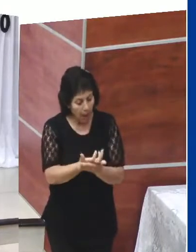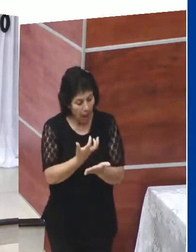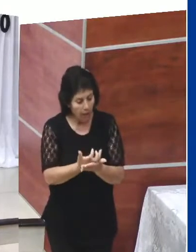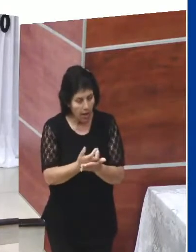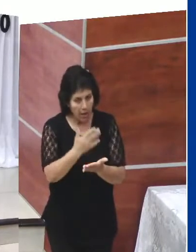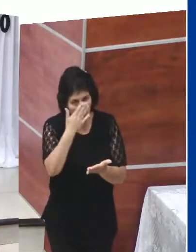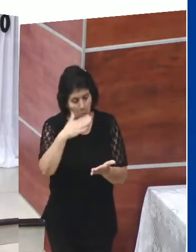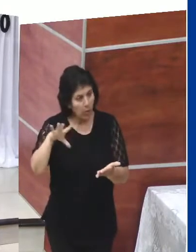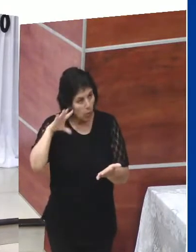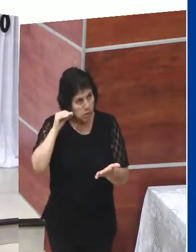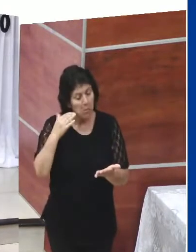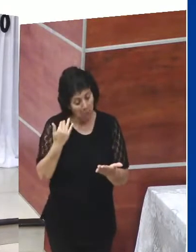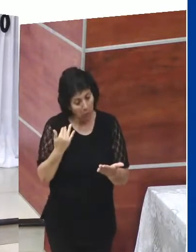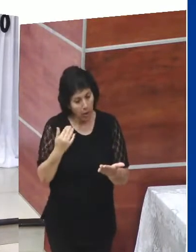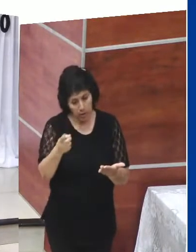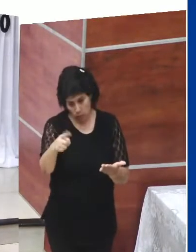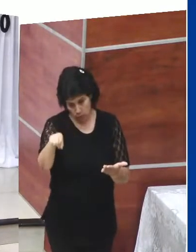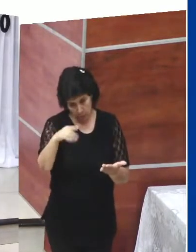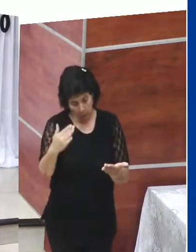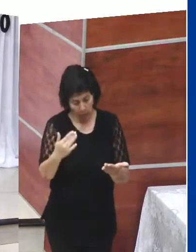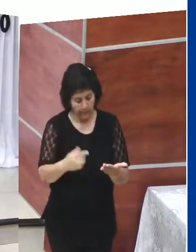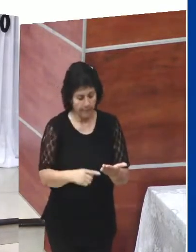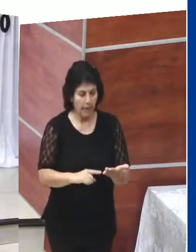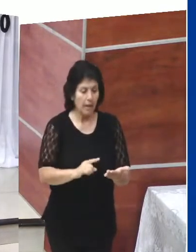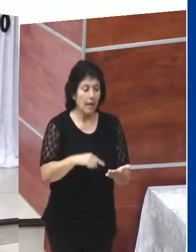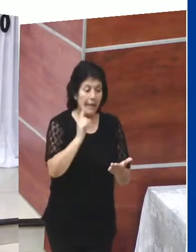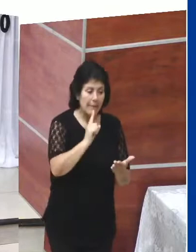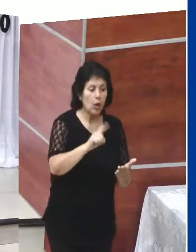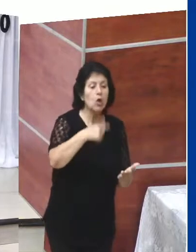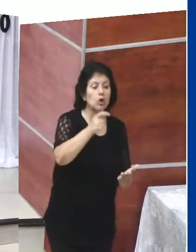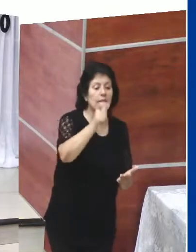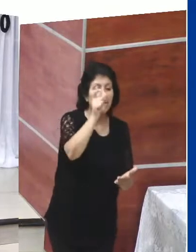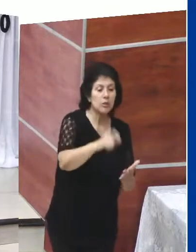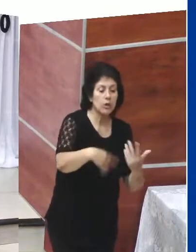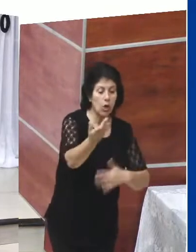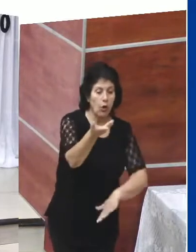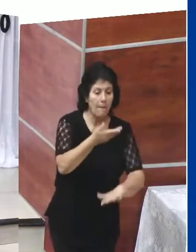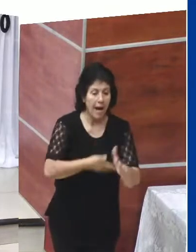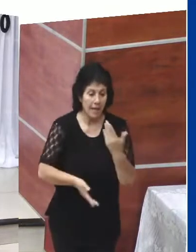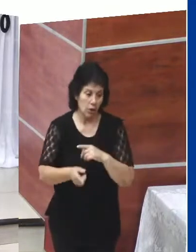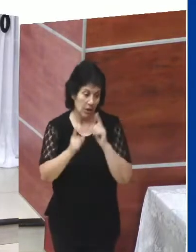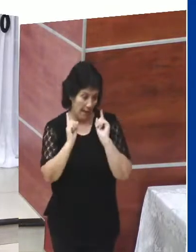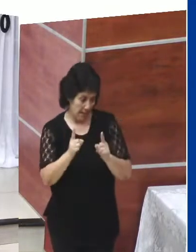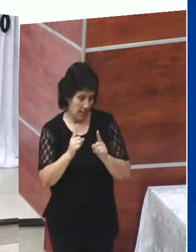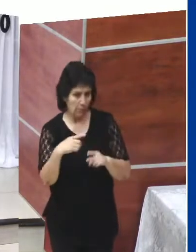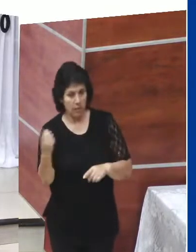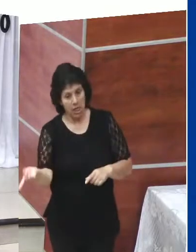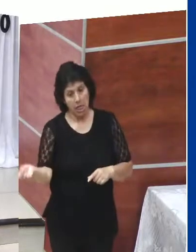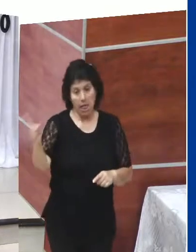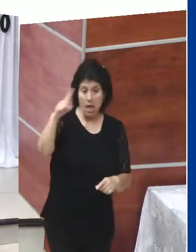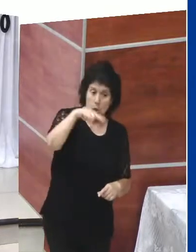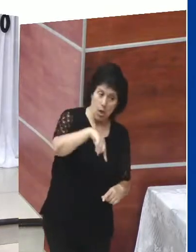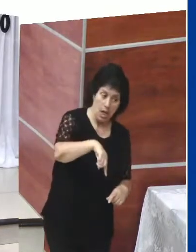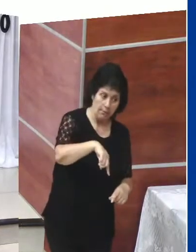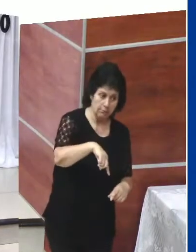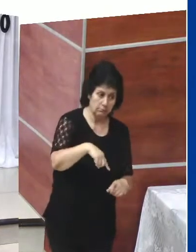¿no es cierto? Compartiendo con otros, viniendo a la iglesia en todos los cultos,